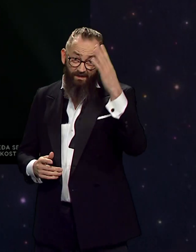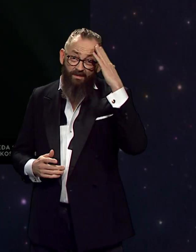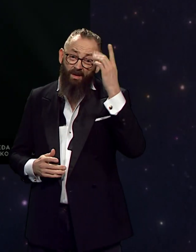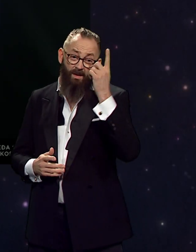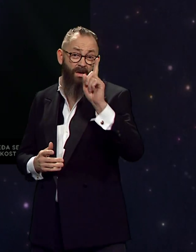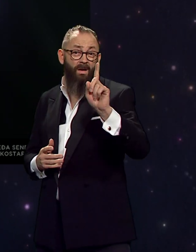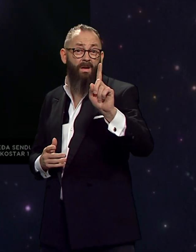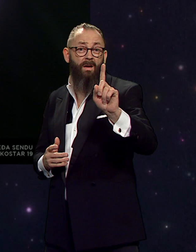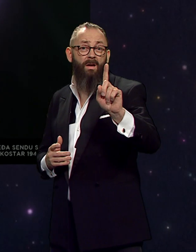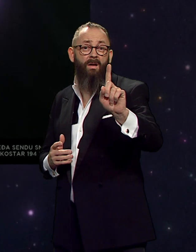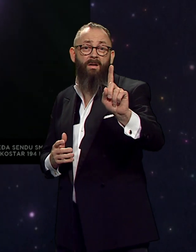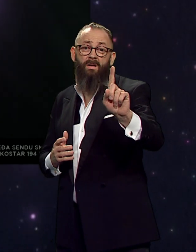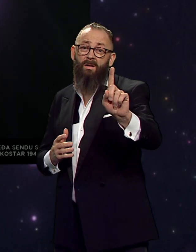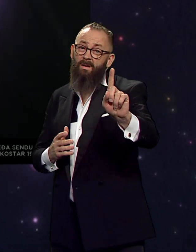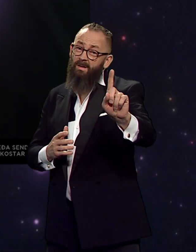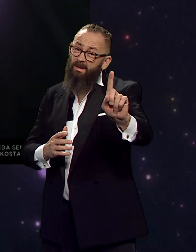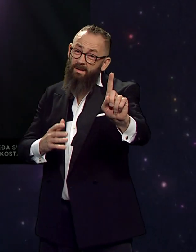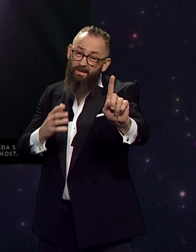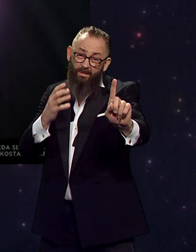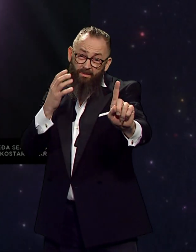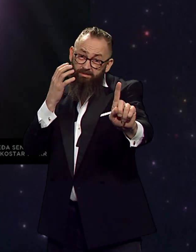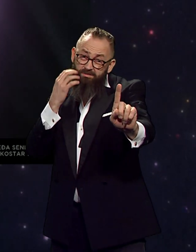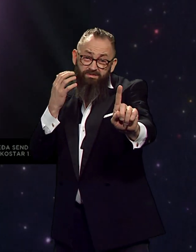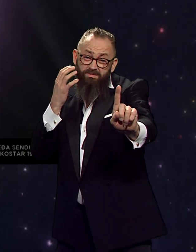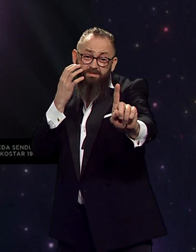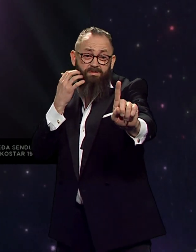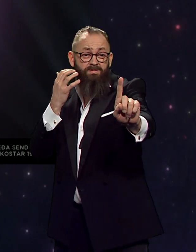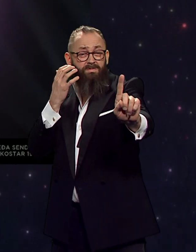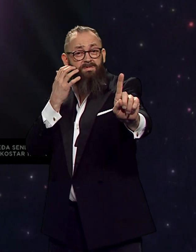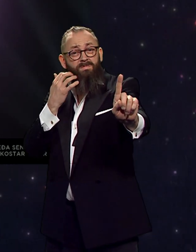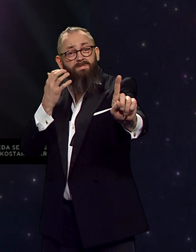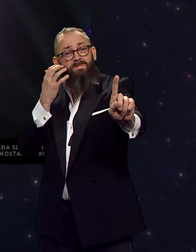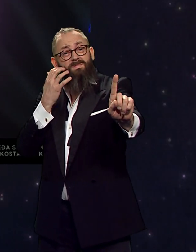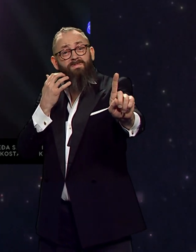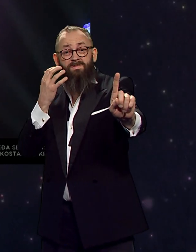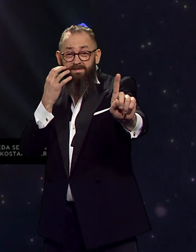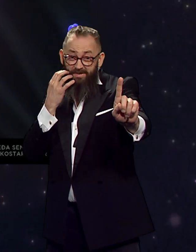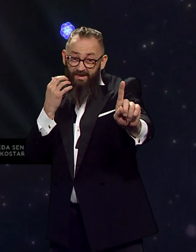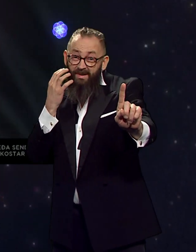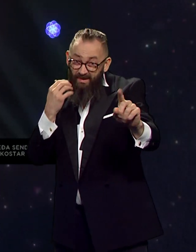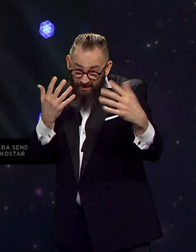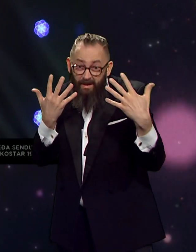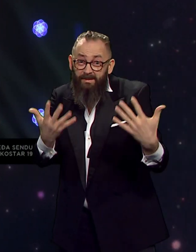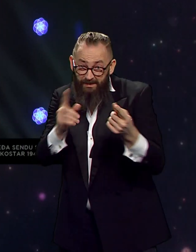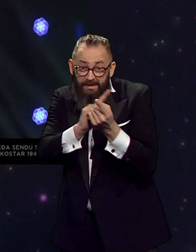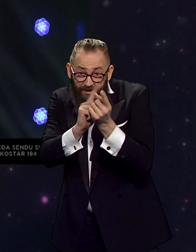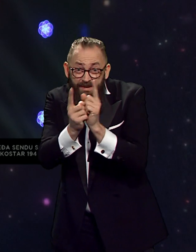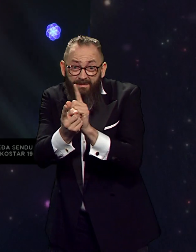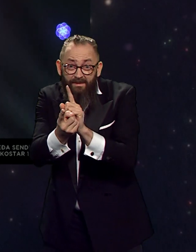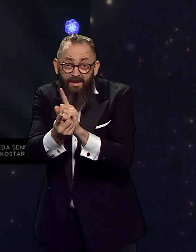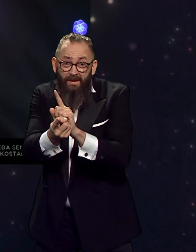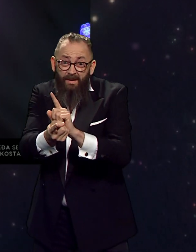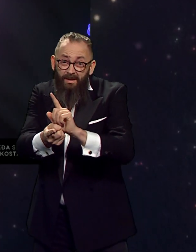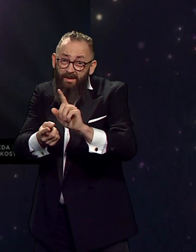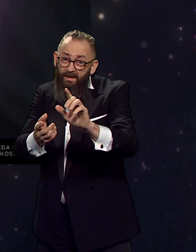ert á form og þú veist mér finnst það leitt en skjótt í lofti skipa